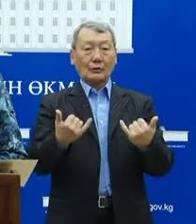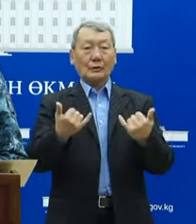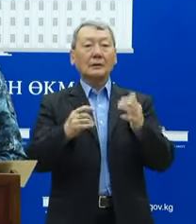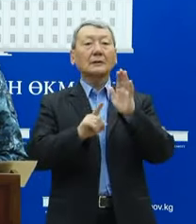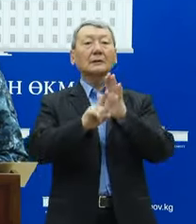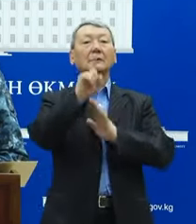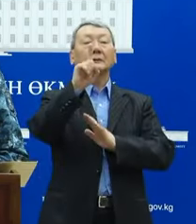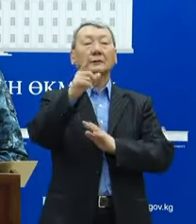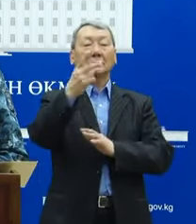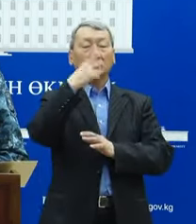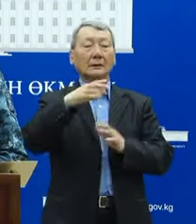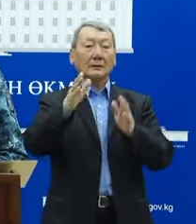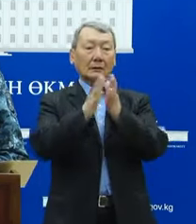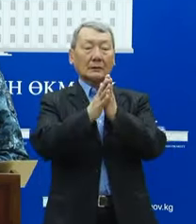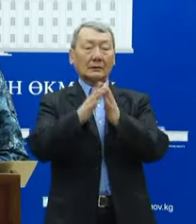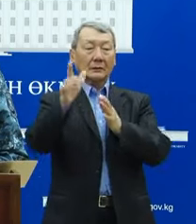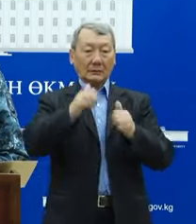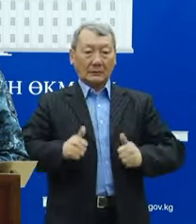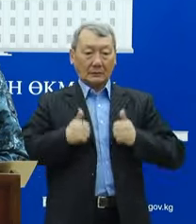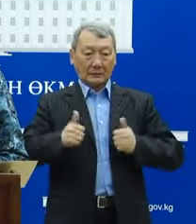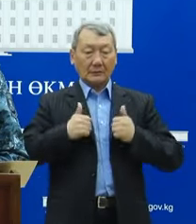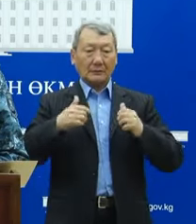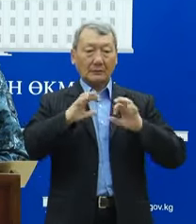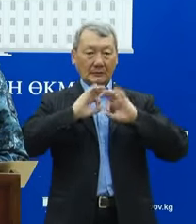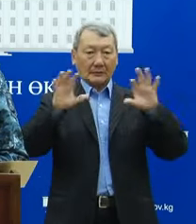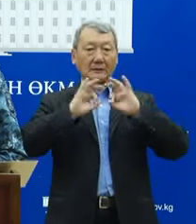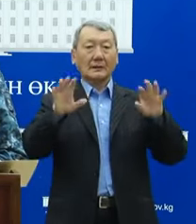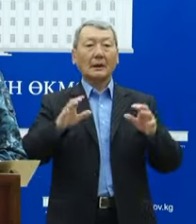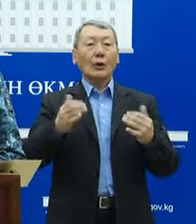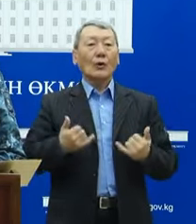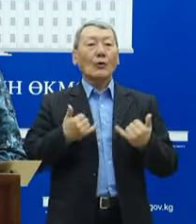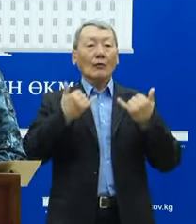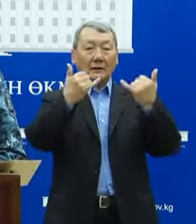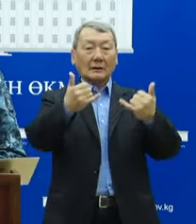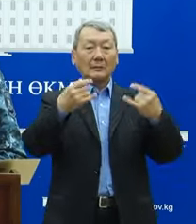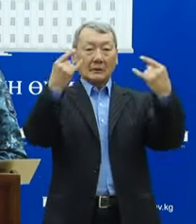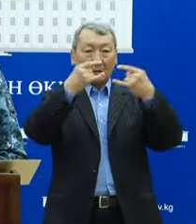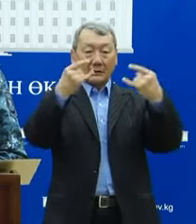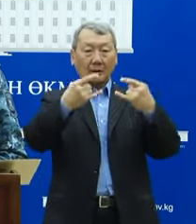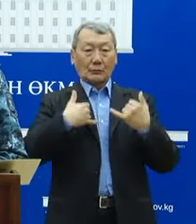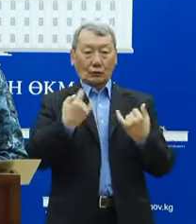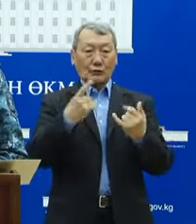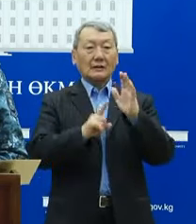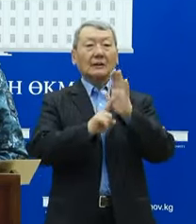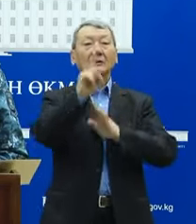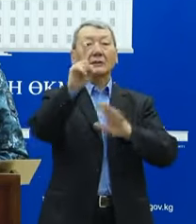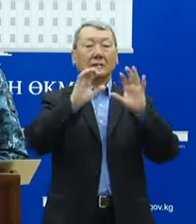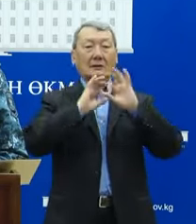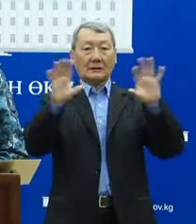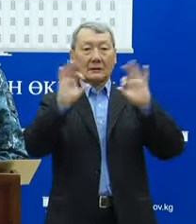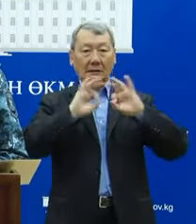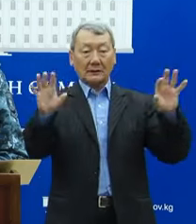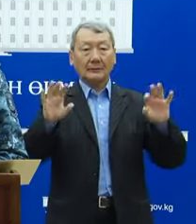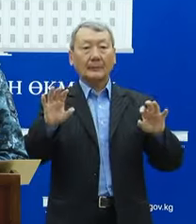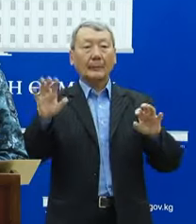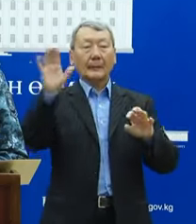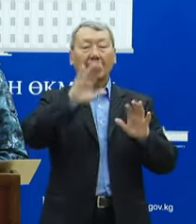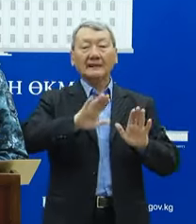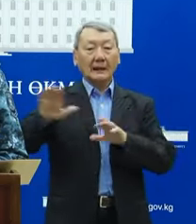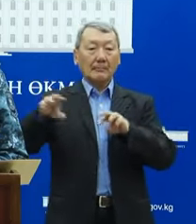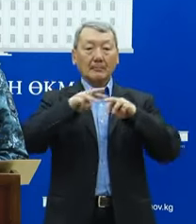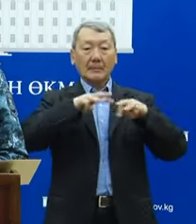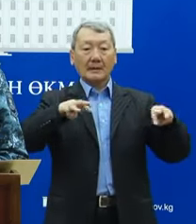башка жарандар дагы көрүп угалганга мүмкүнчүлүк болсун деген мааниде. Уважаемые телезрители, радиослушатели, мы начинаем пресс-конференцию